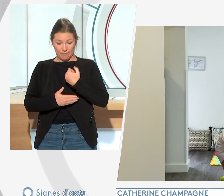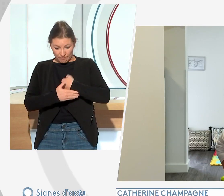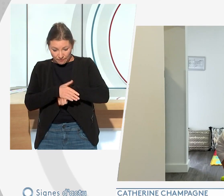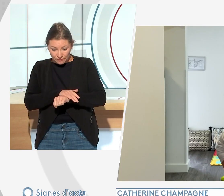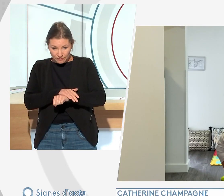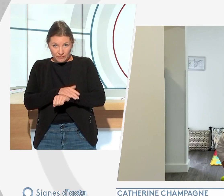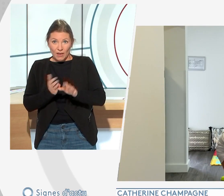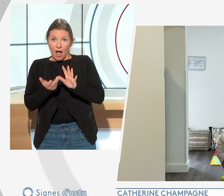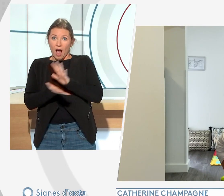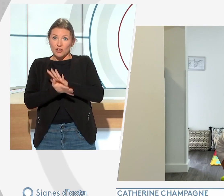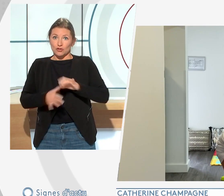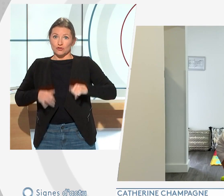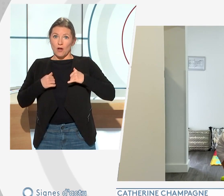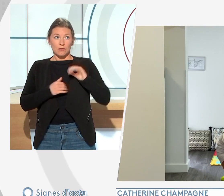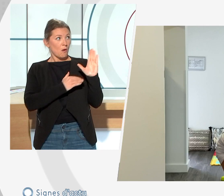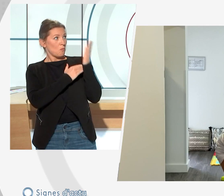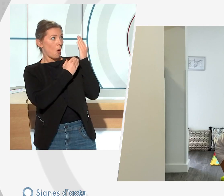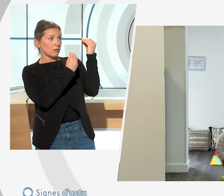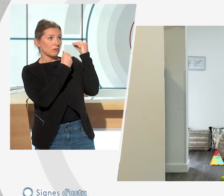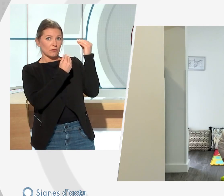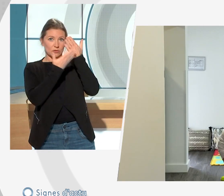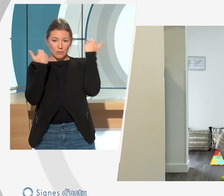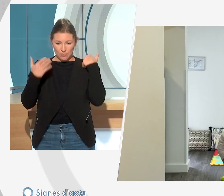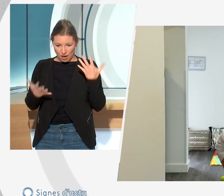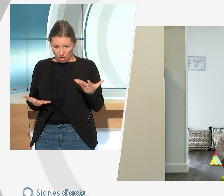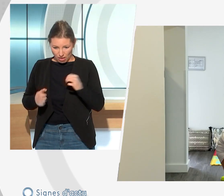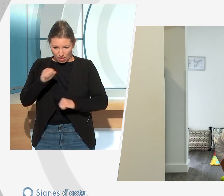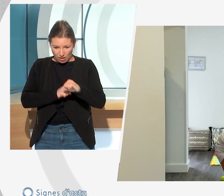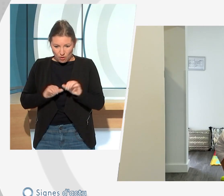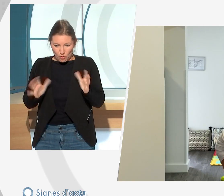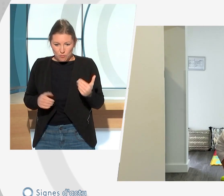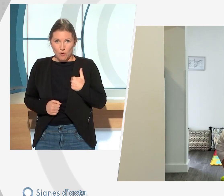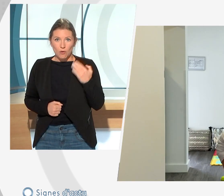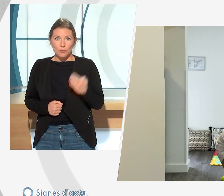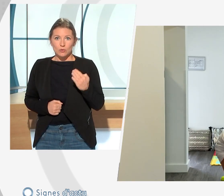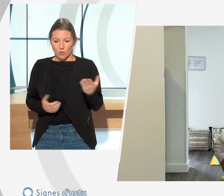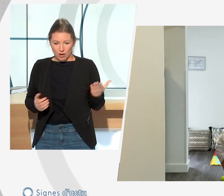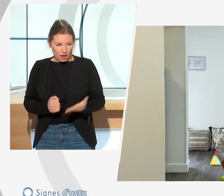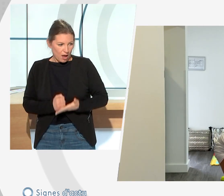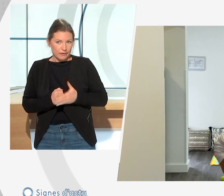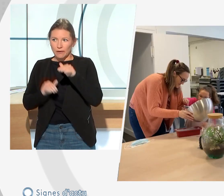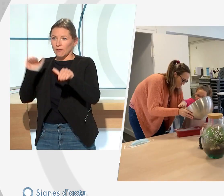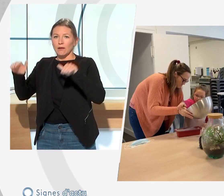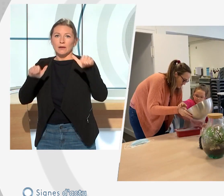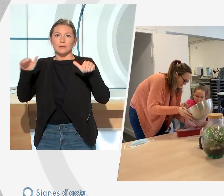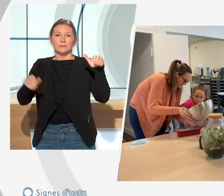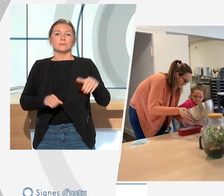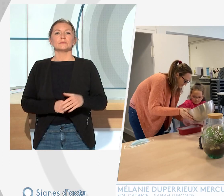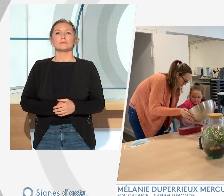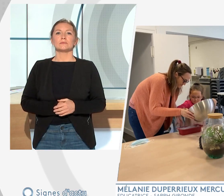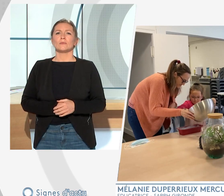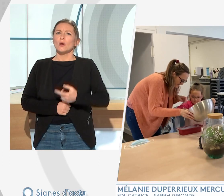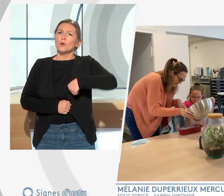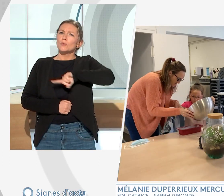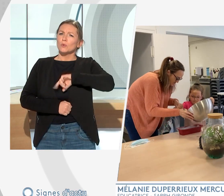pas forcément appris tous les gestes qu'il fallait. Quand ma fille était née, j'ai demandé de l'aide. Plus on va faire